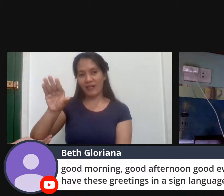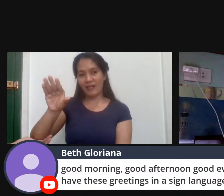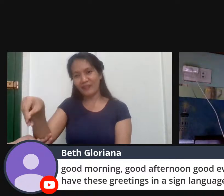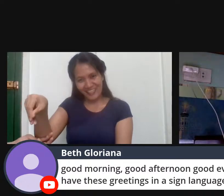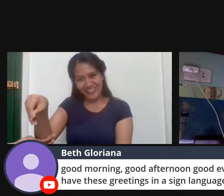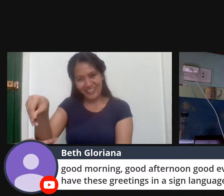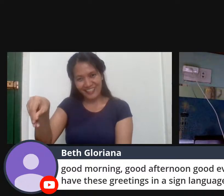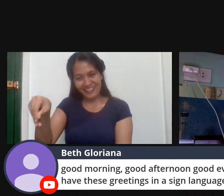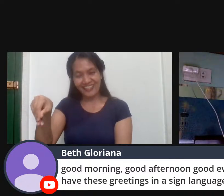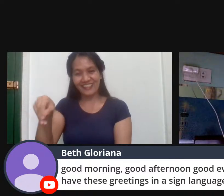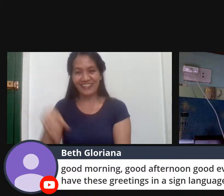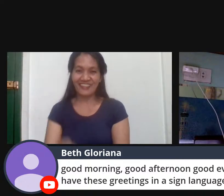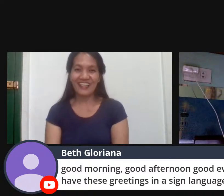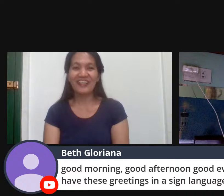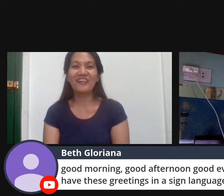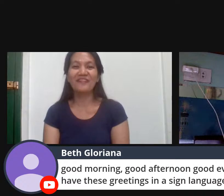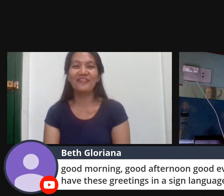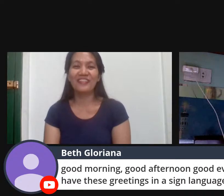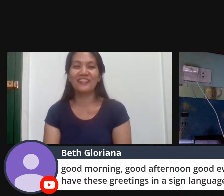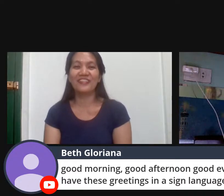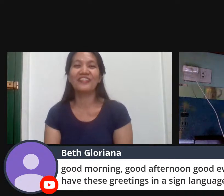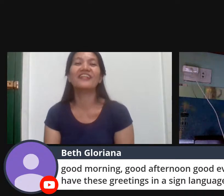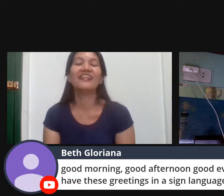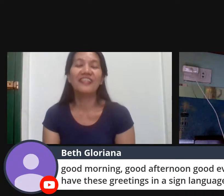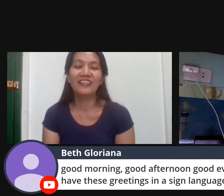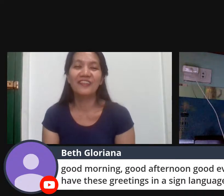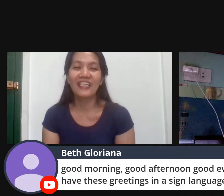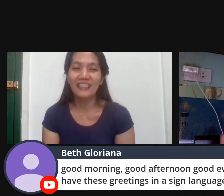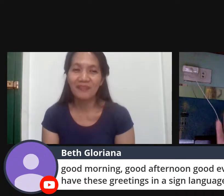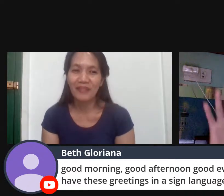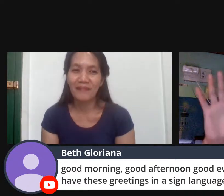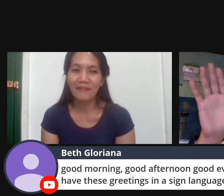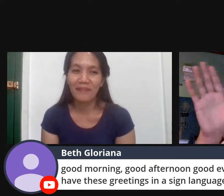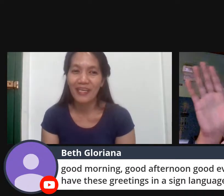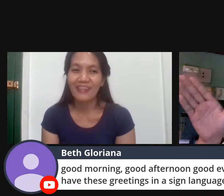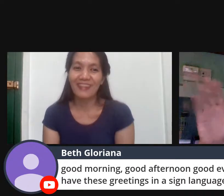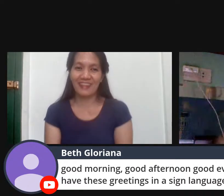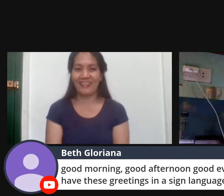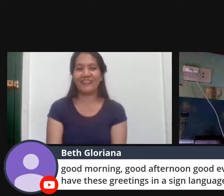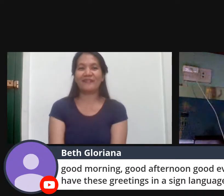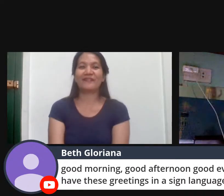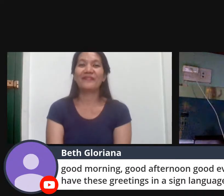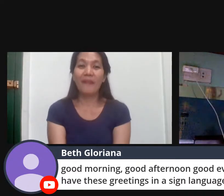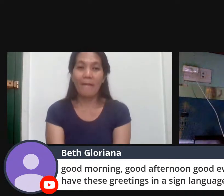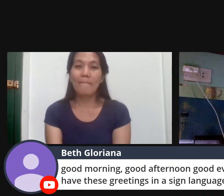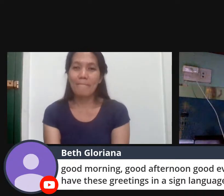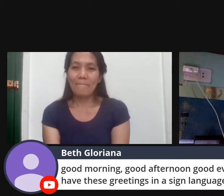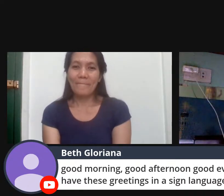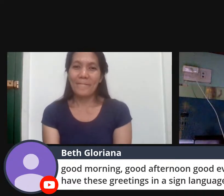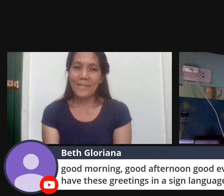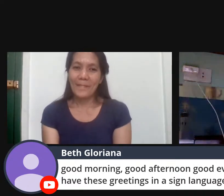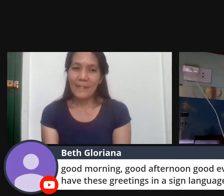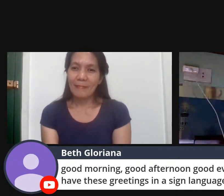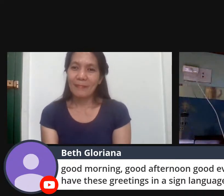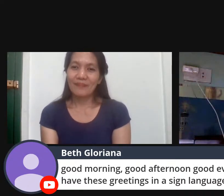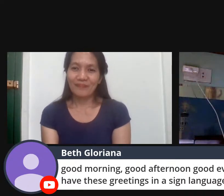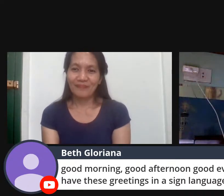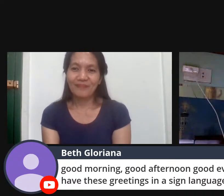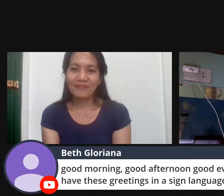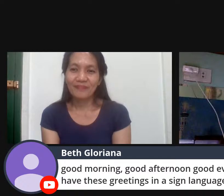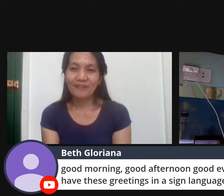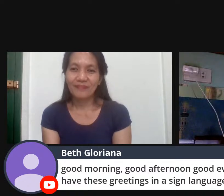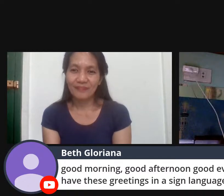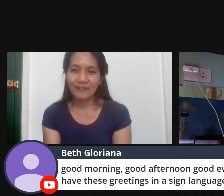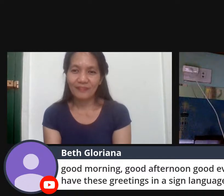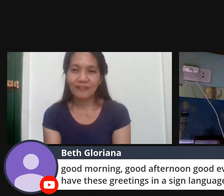Pababa, gabi na. Tiklop na siya. Okay. Hope All right. you got Uh, it, Ma'am Beth.